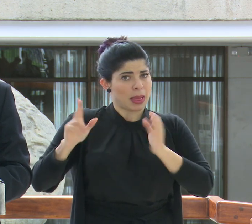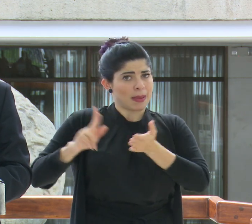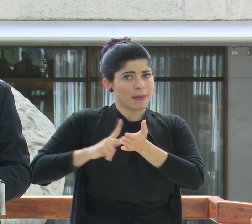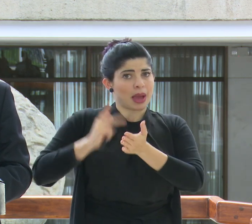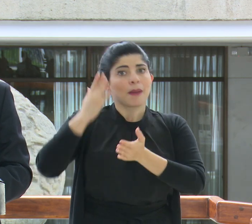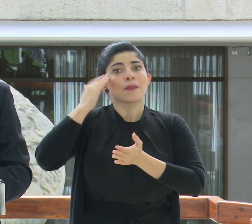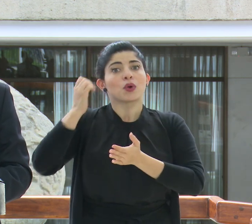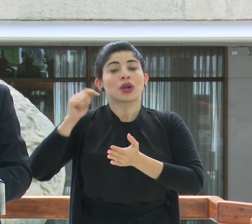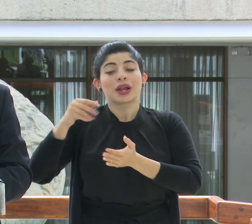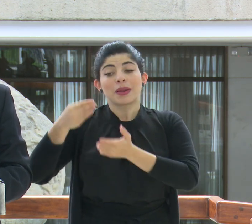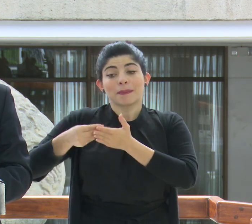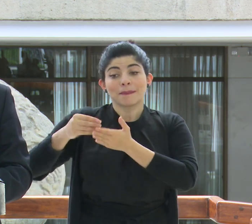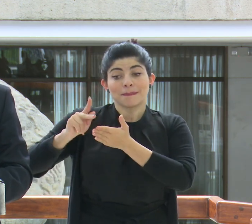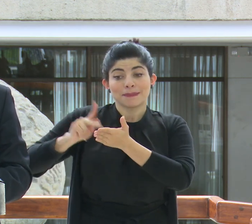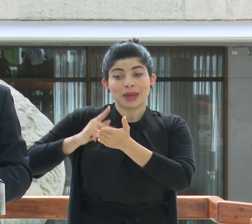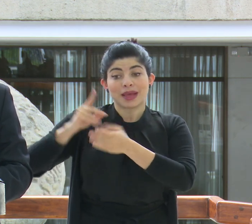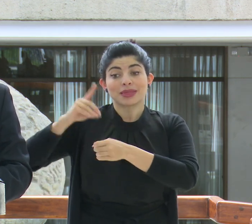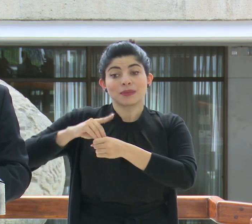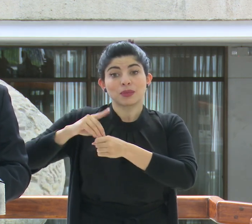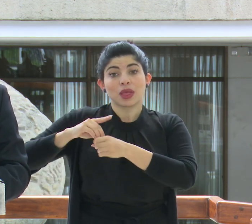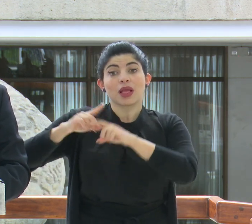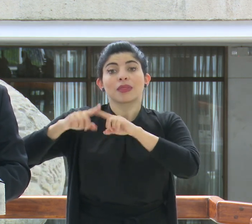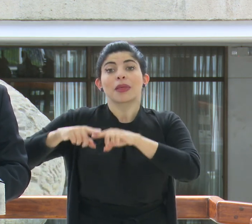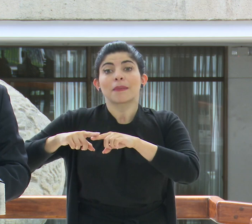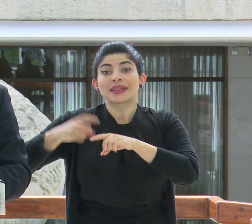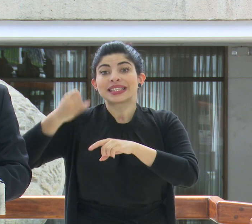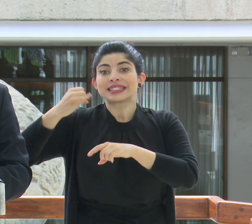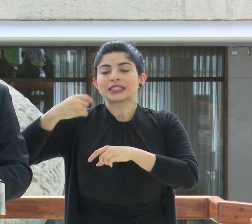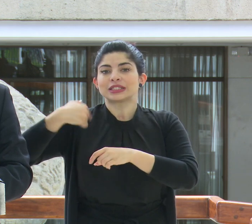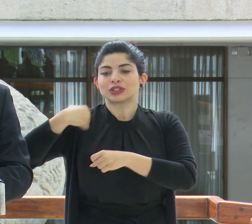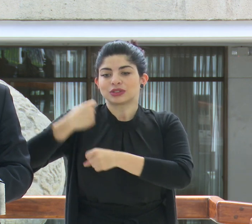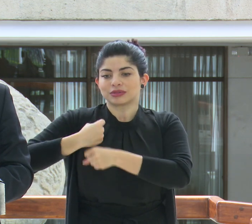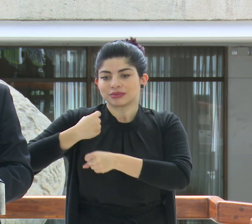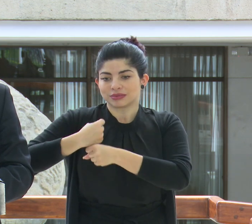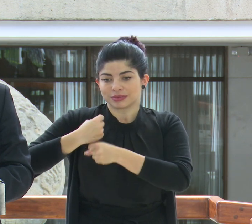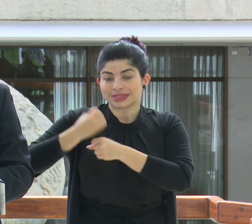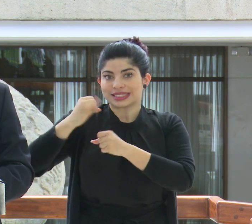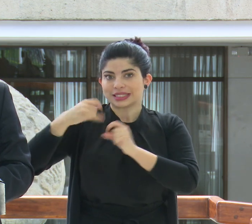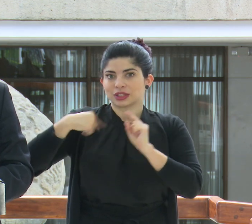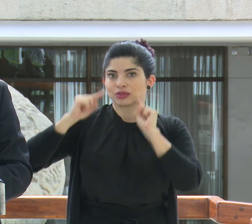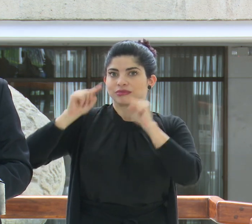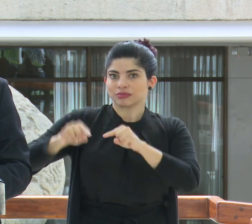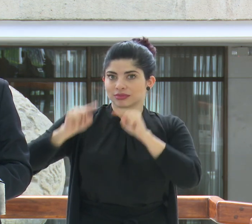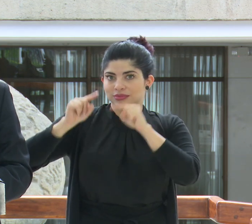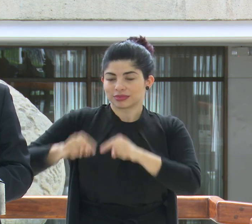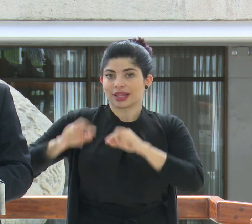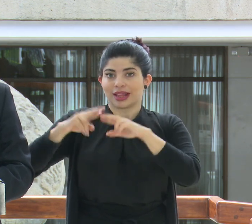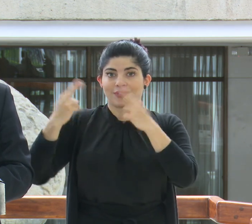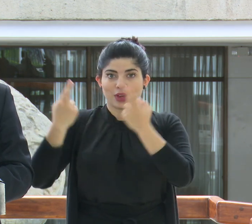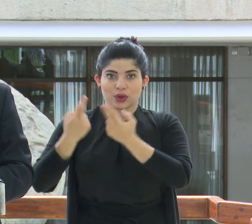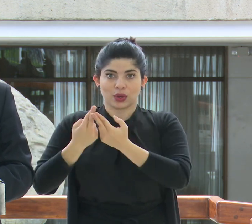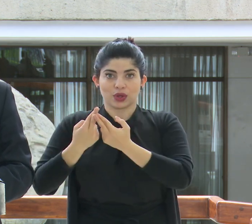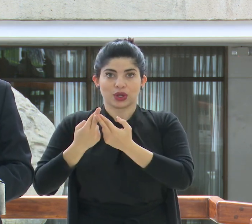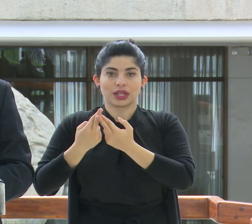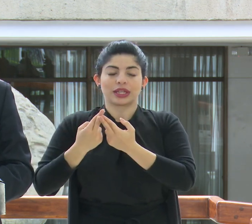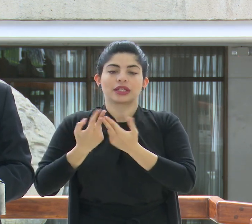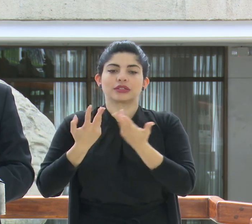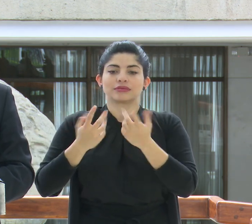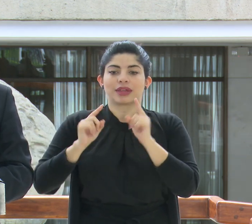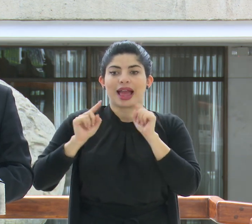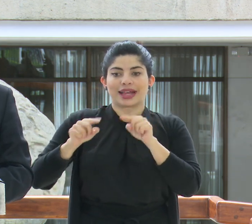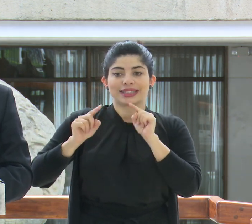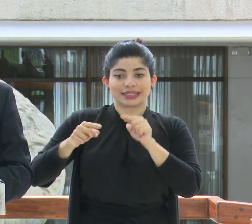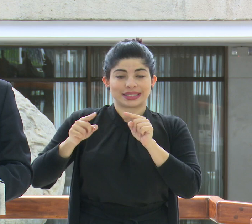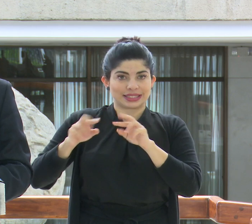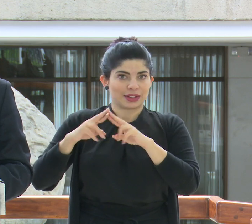porque la remuneración como diputado está en función de las dietas que se ganan asistiendo a sesiones. Y la asistencia